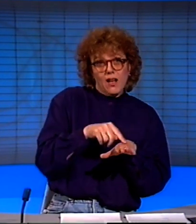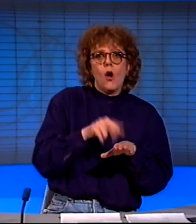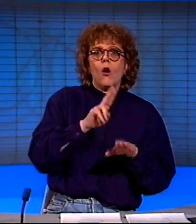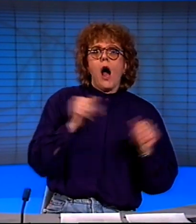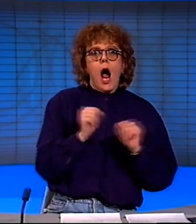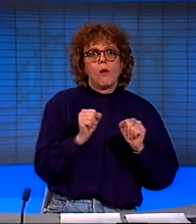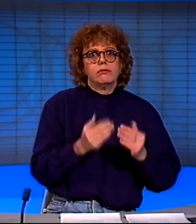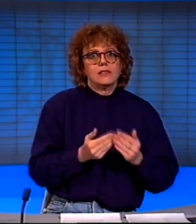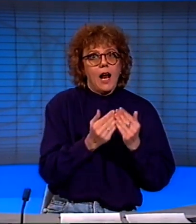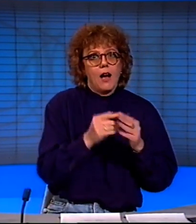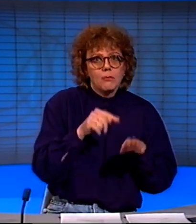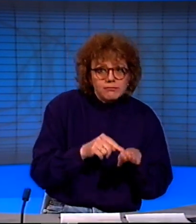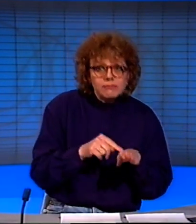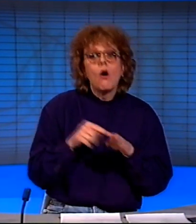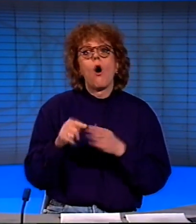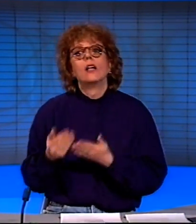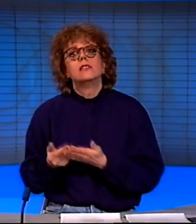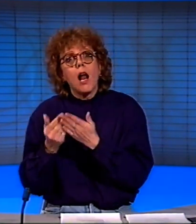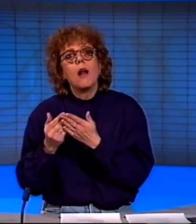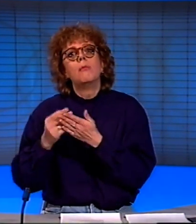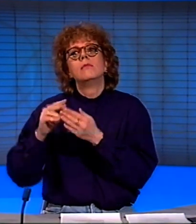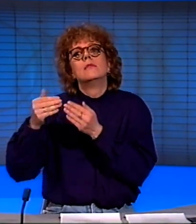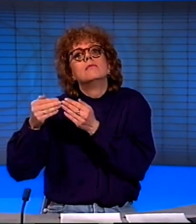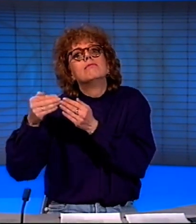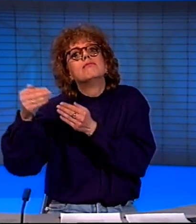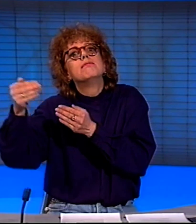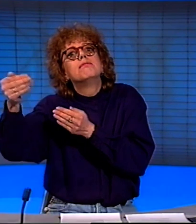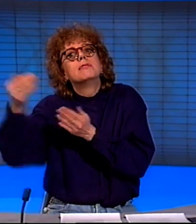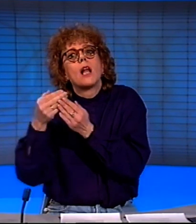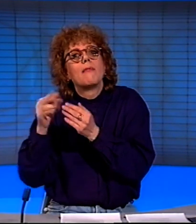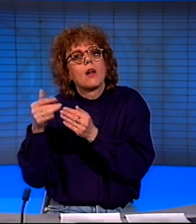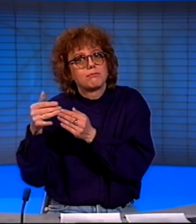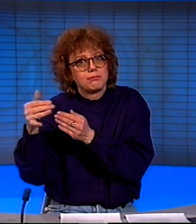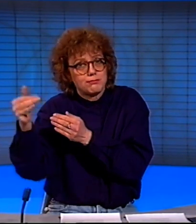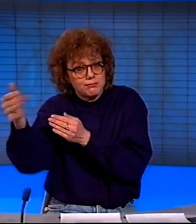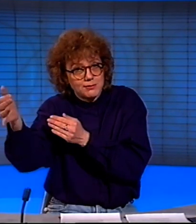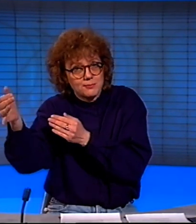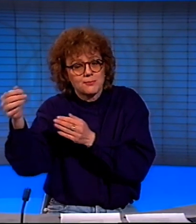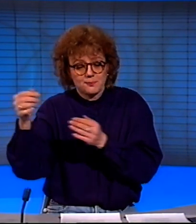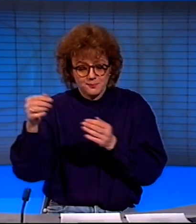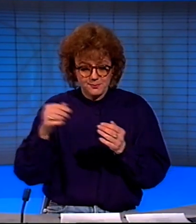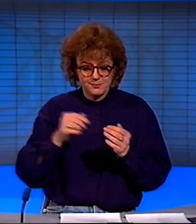Pakken falder i to tempi, en akut hjælp og en mere langsigtet.